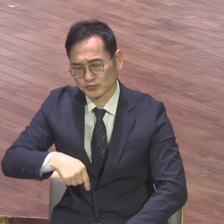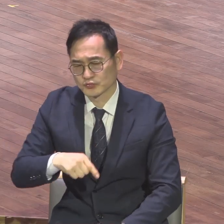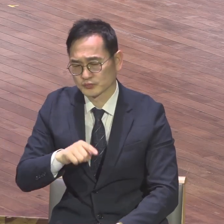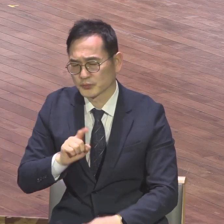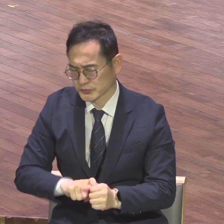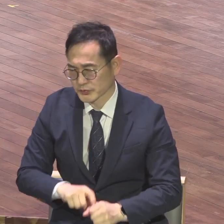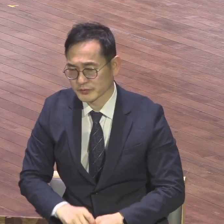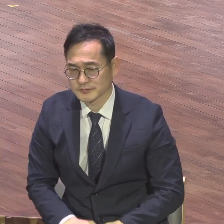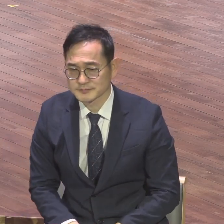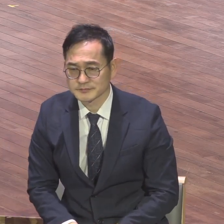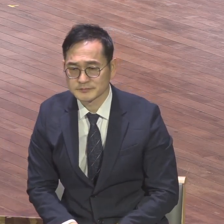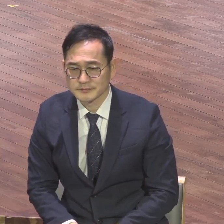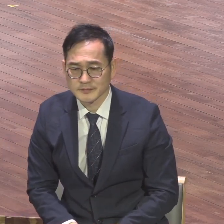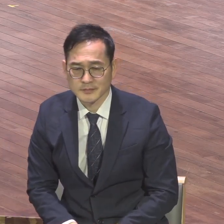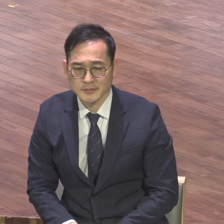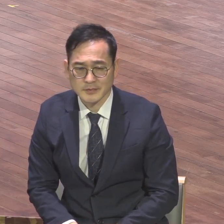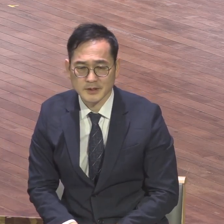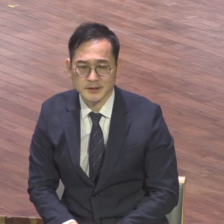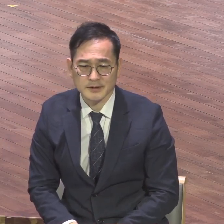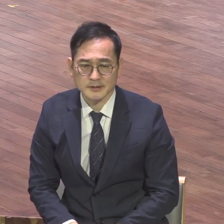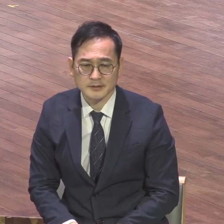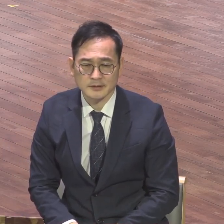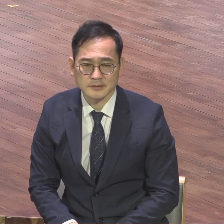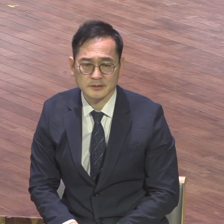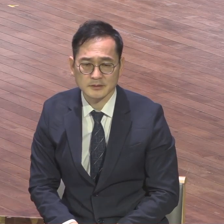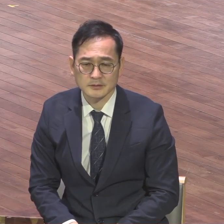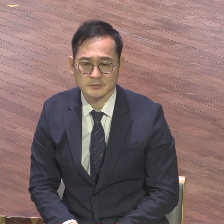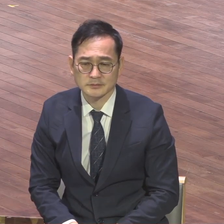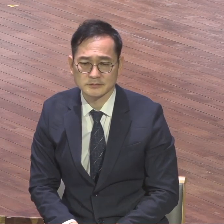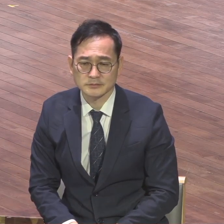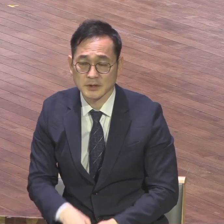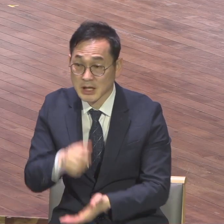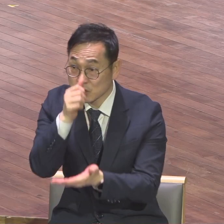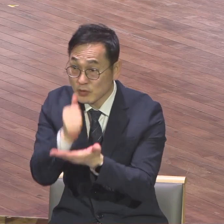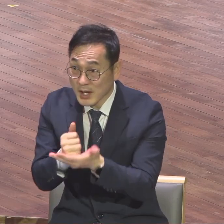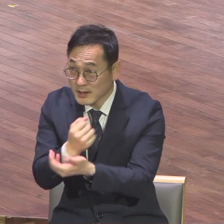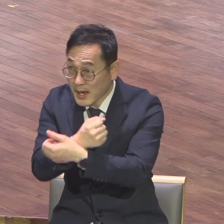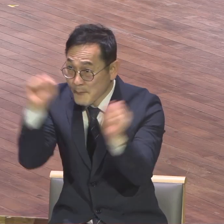문제, 모든 것 싹 다 해결되고 참 해방, 자유.